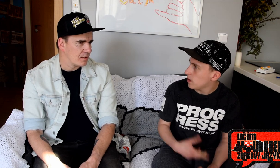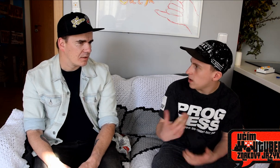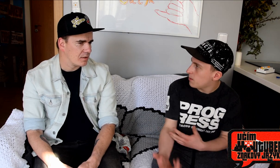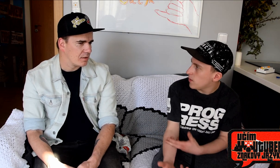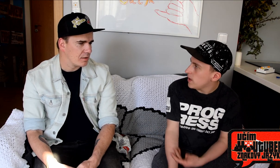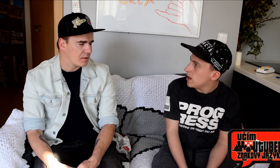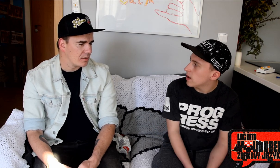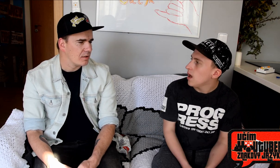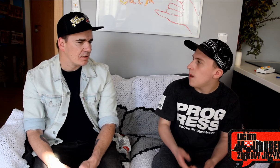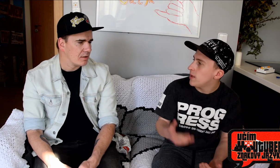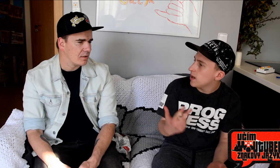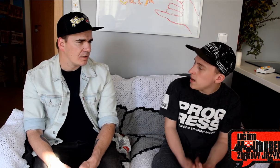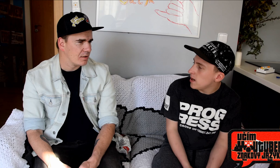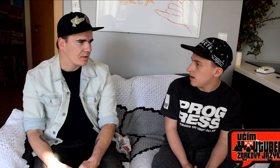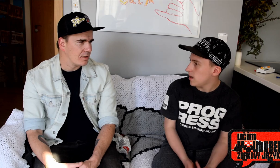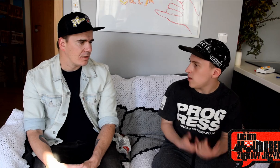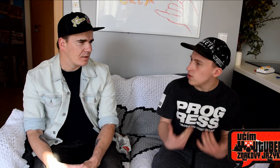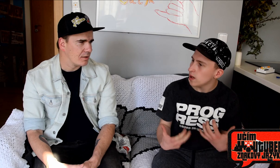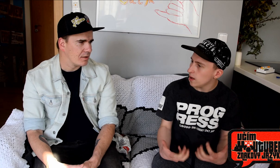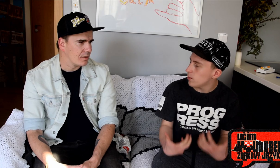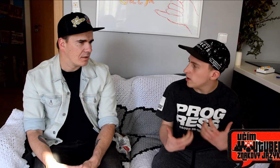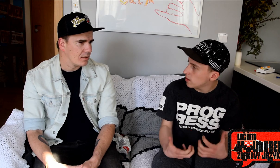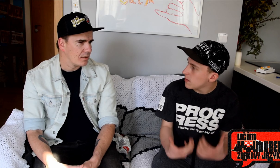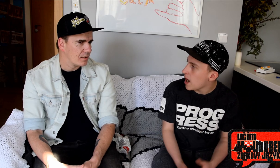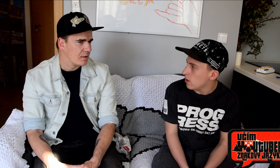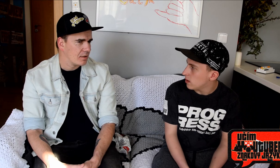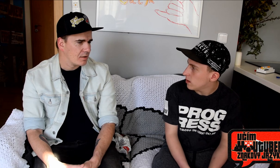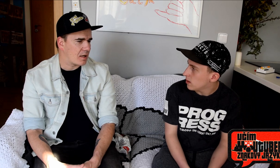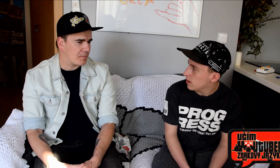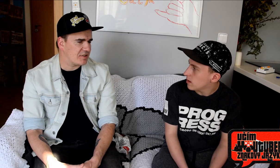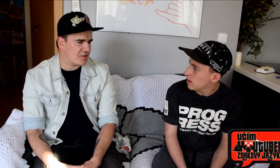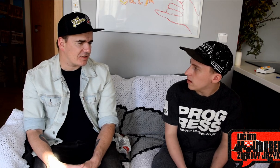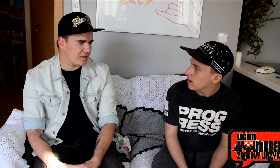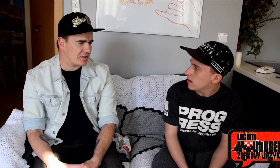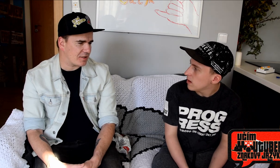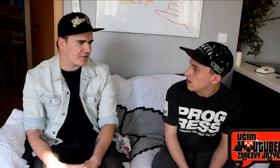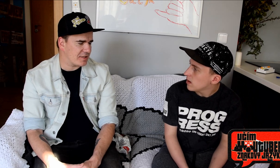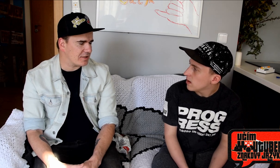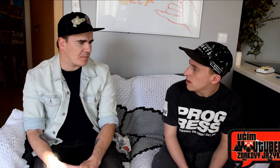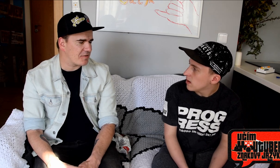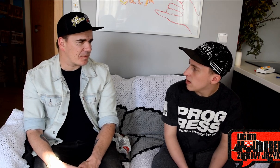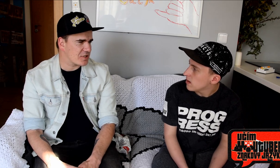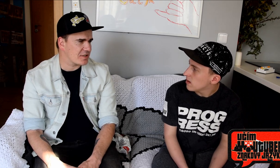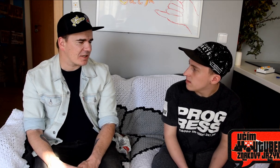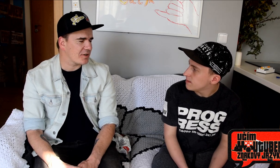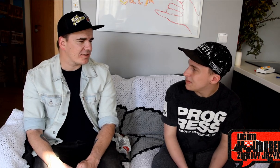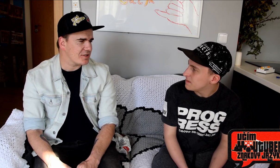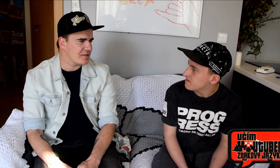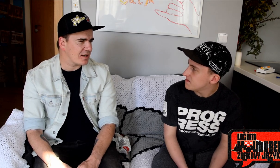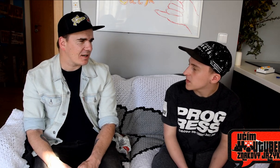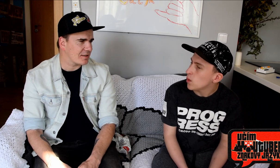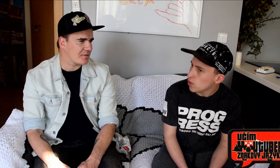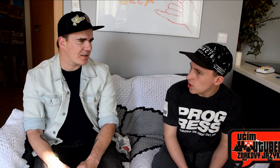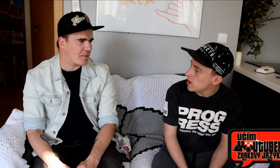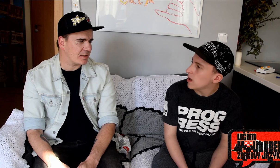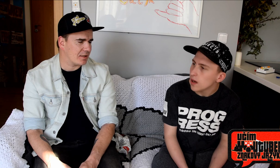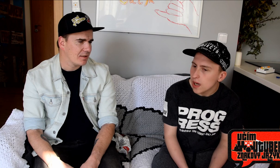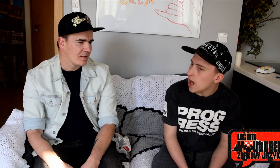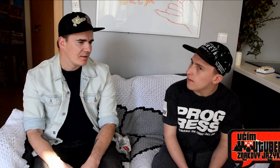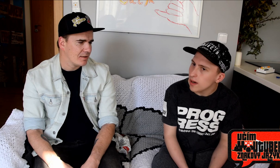si povídat, aby ty lidi se naučili aspoň něco málo. A myslíš, že je tady dost lidí, kteří by fakt přišli jako neslyšící na takové debaty? Určitě. Já bych